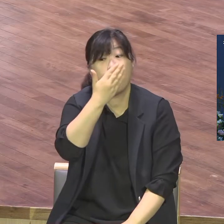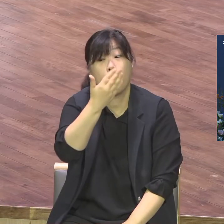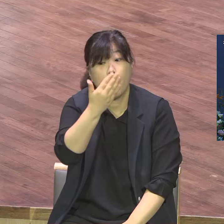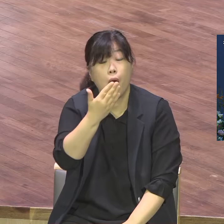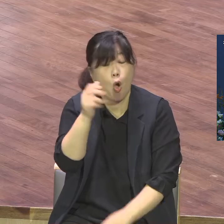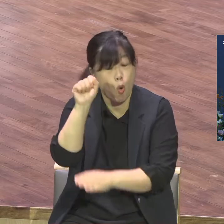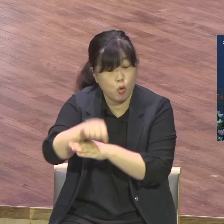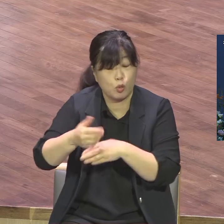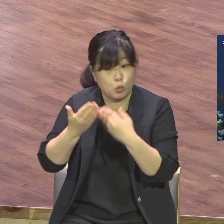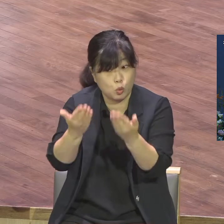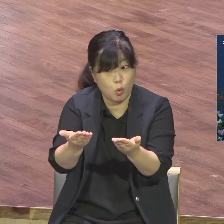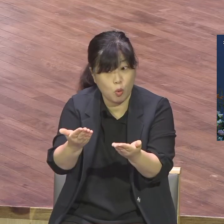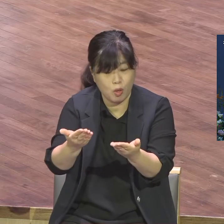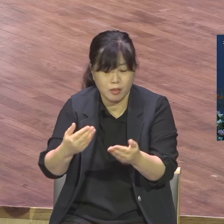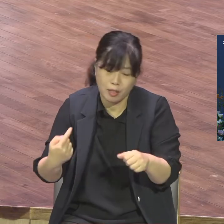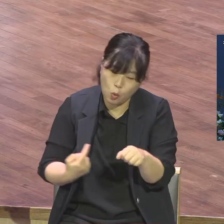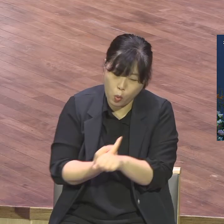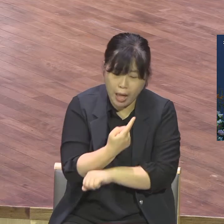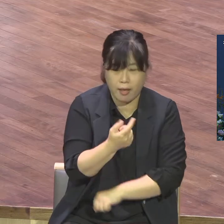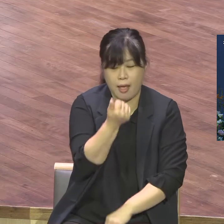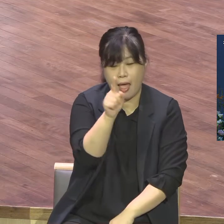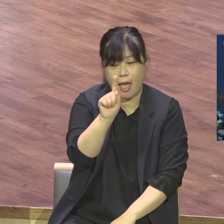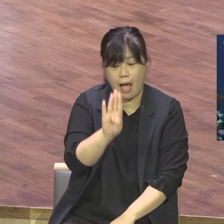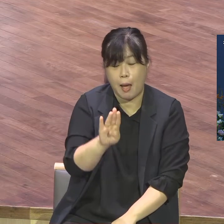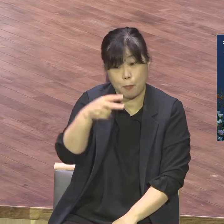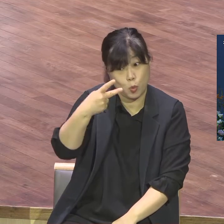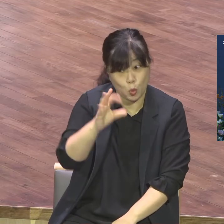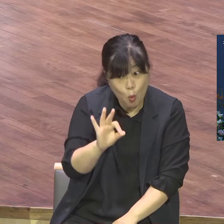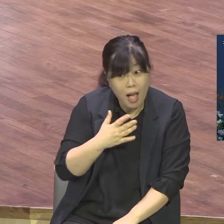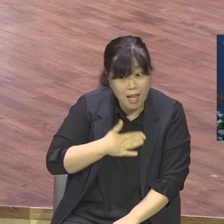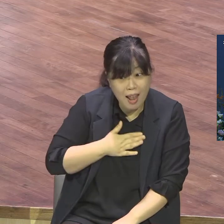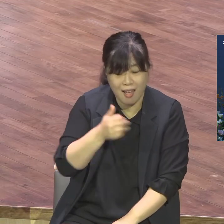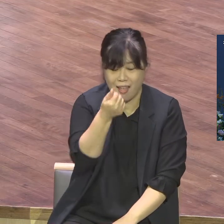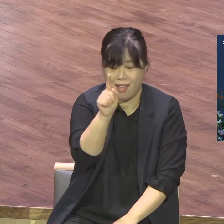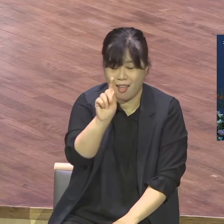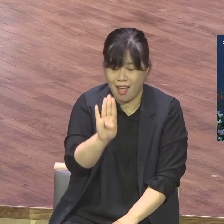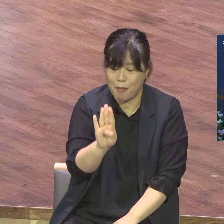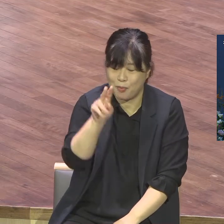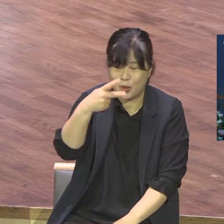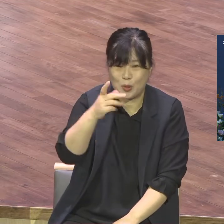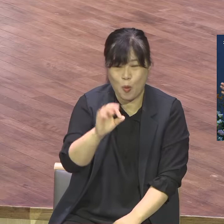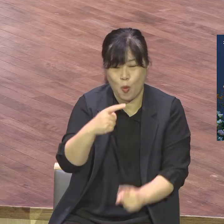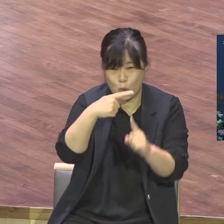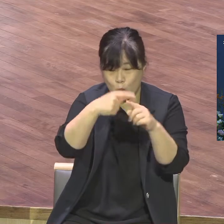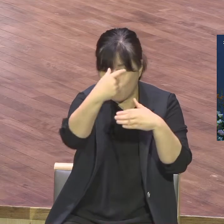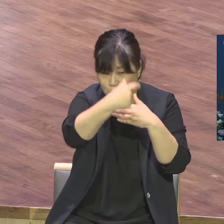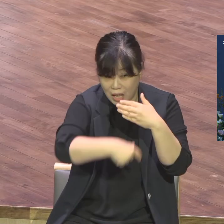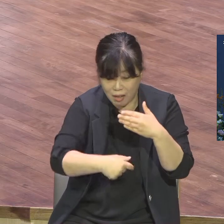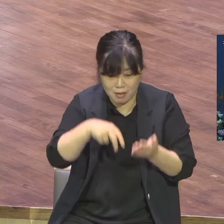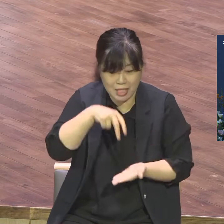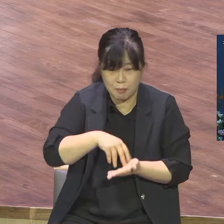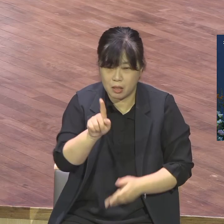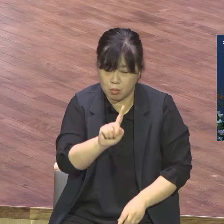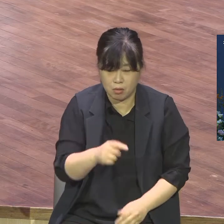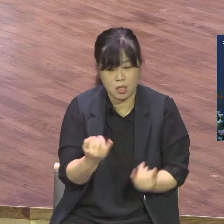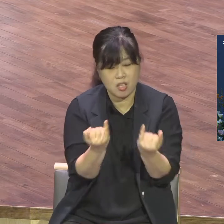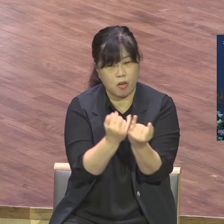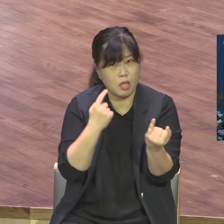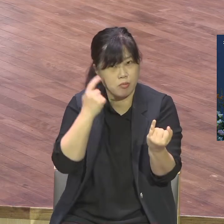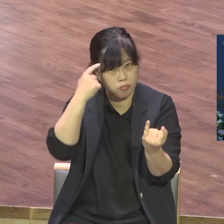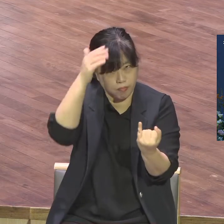한국의 대표적인 교단의 합동측, 여전히 목사 안수, 여성 장로 안 세웁니다.